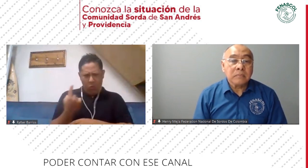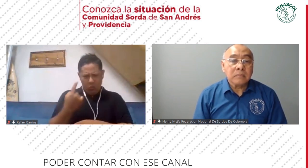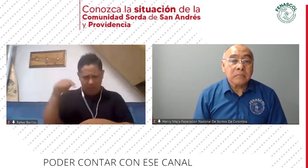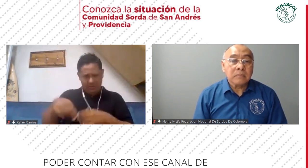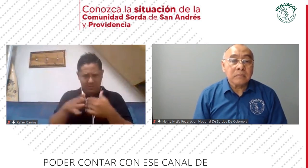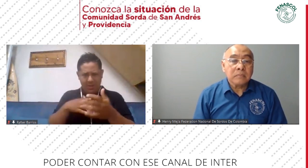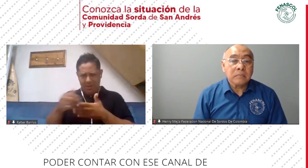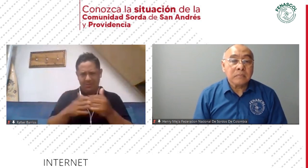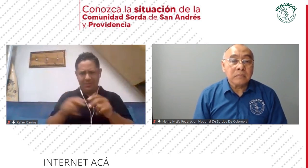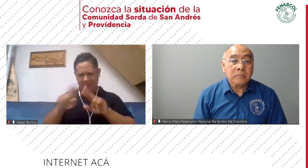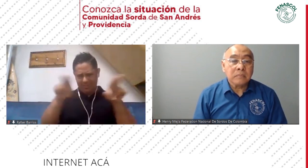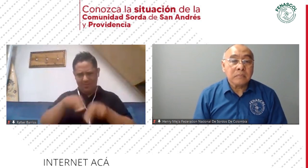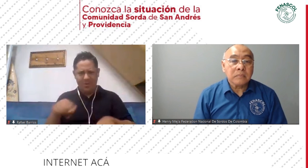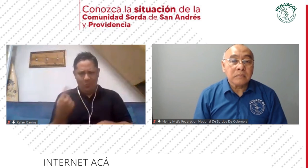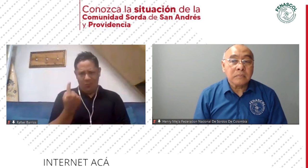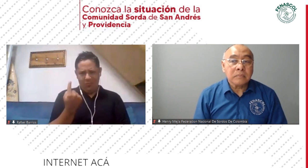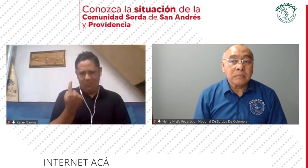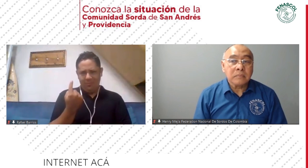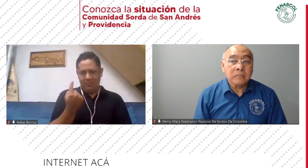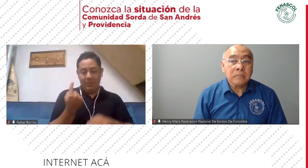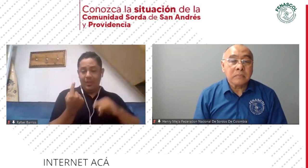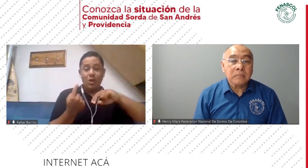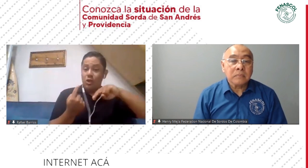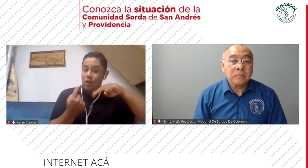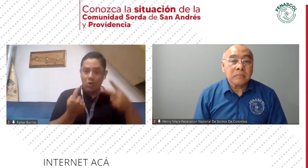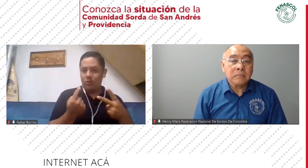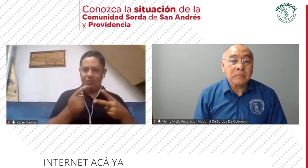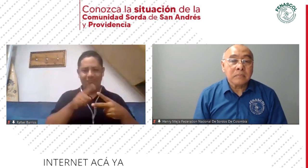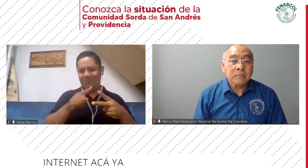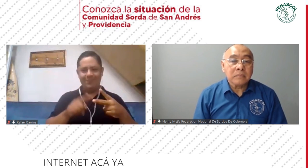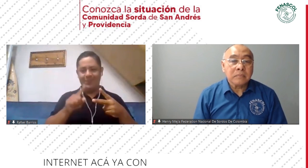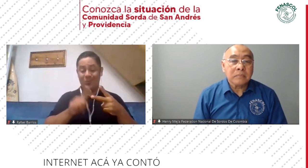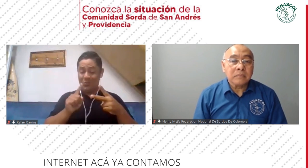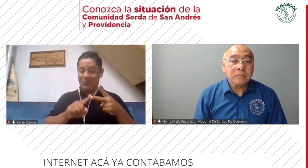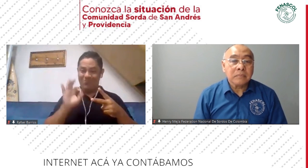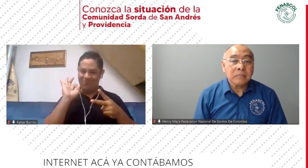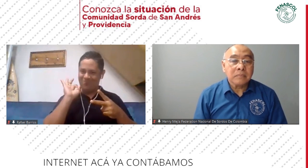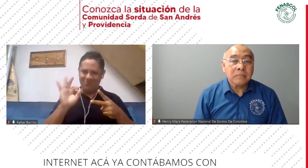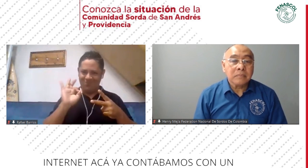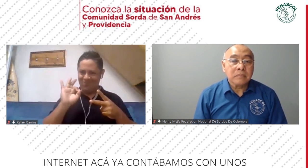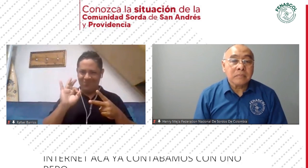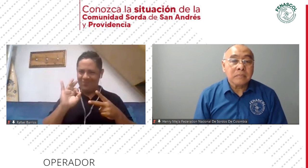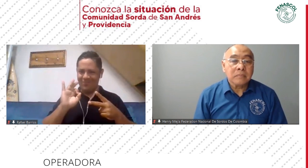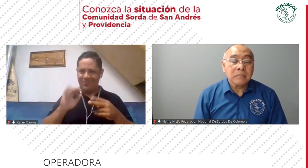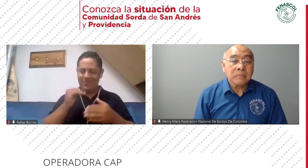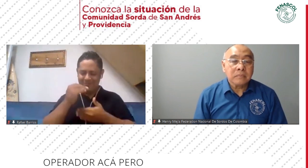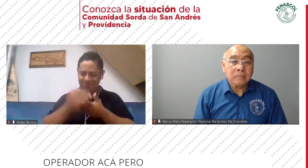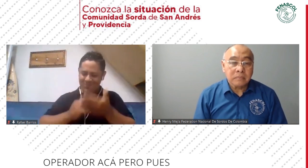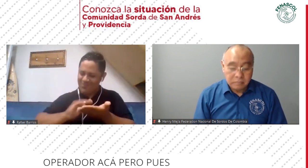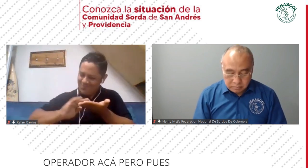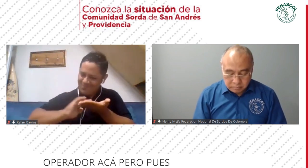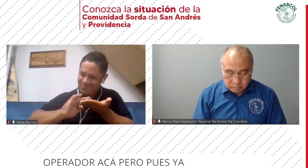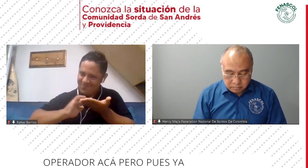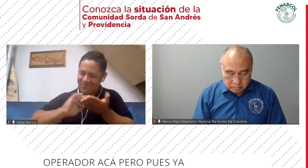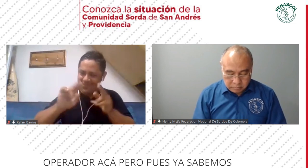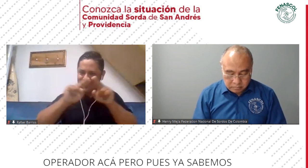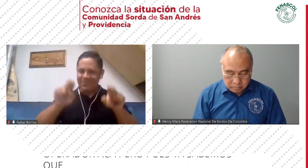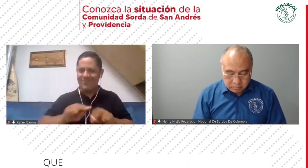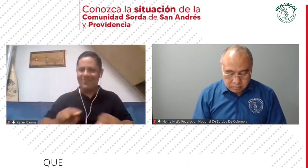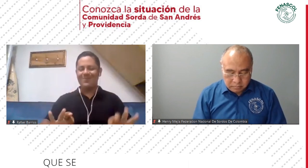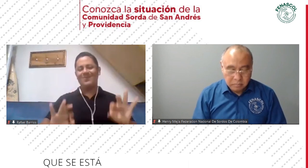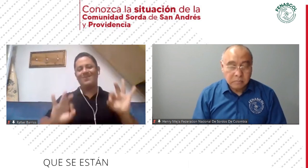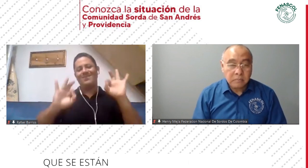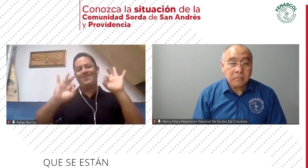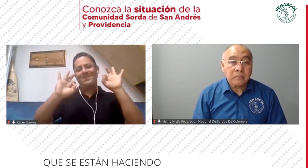canal de internet acá ya contábamos con un operador acá pero pues ya sabemos que